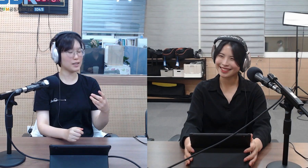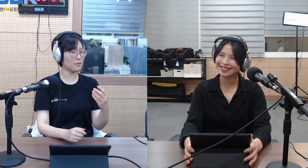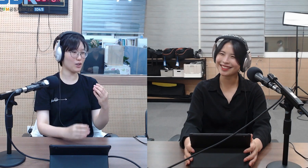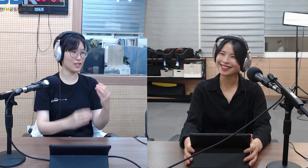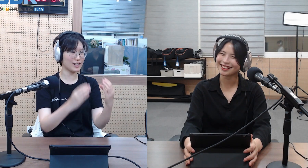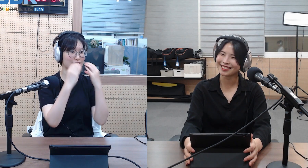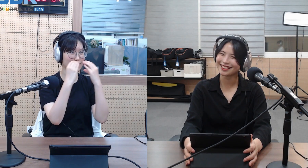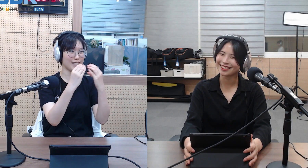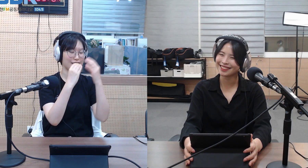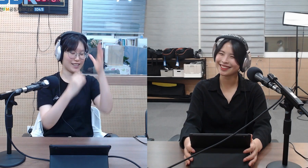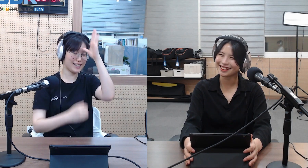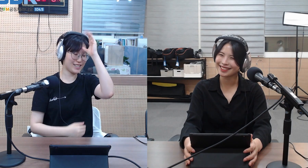버거